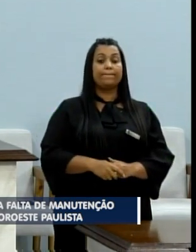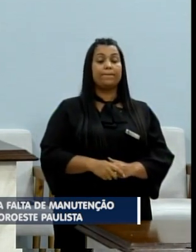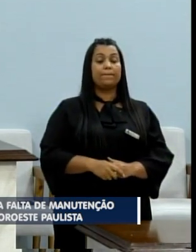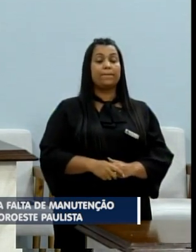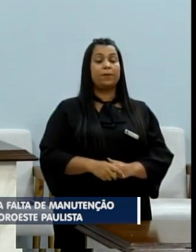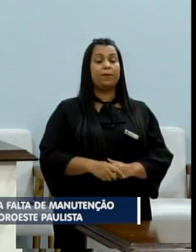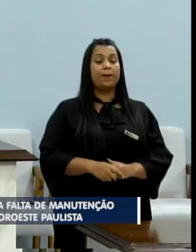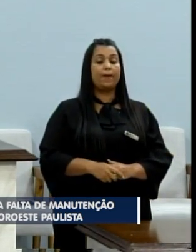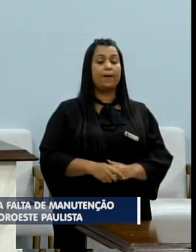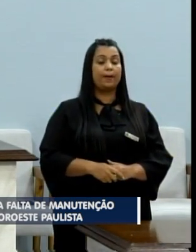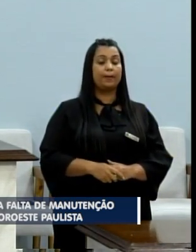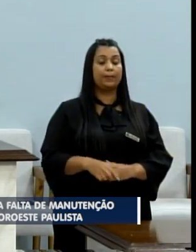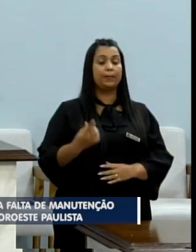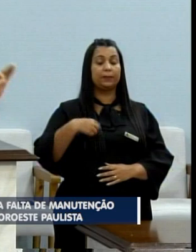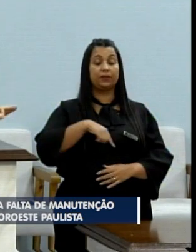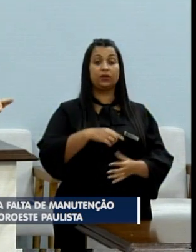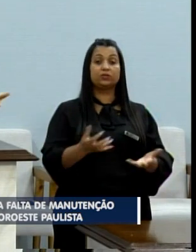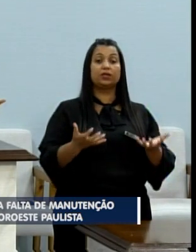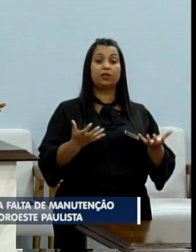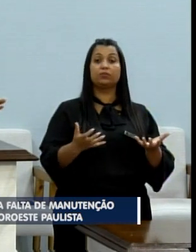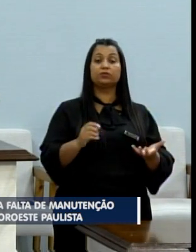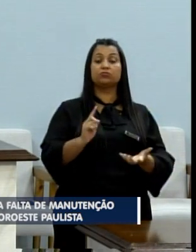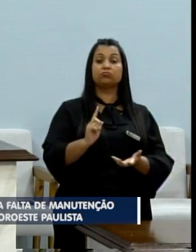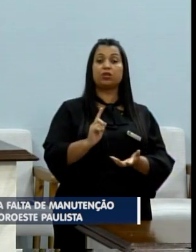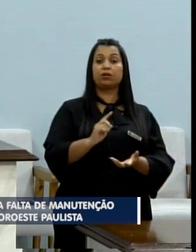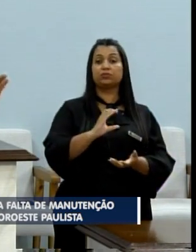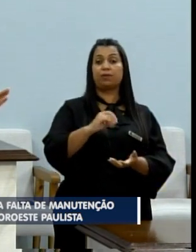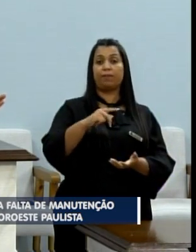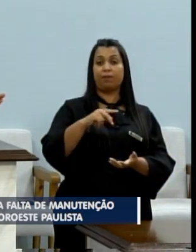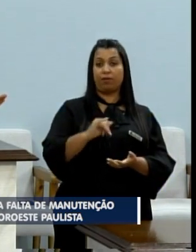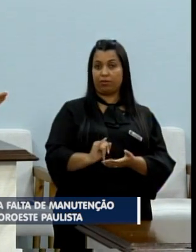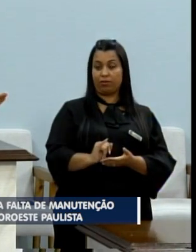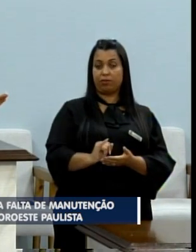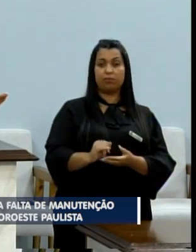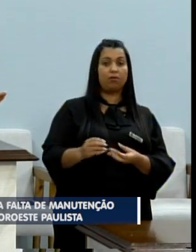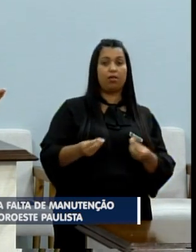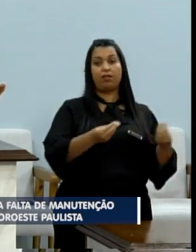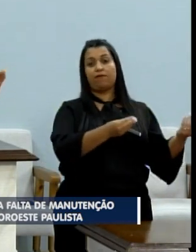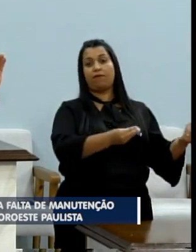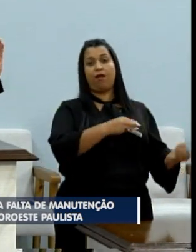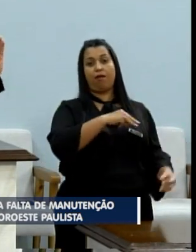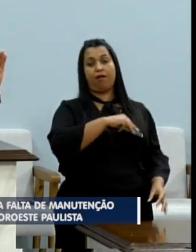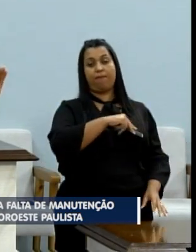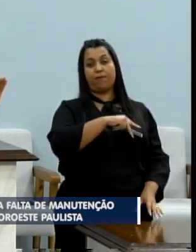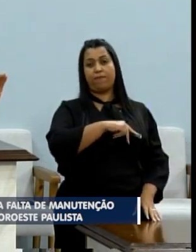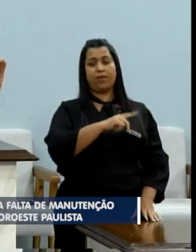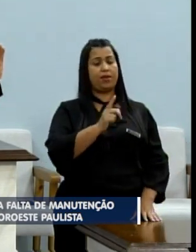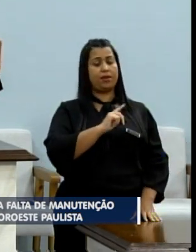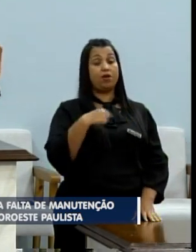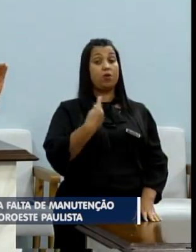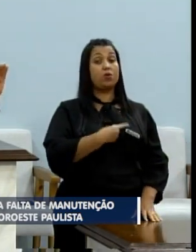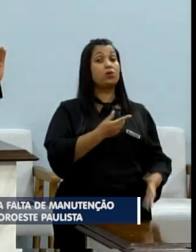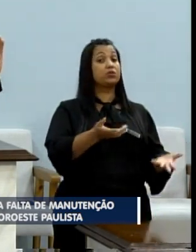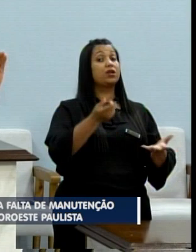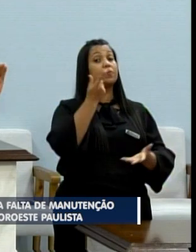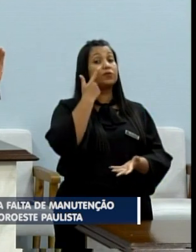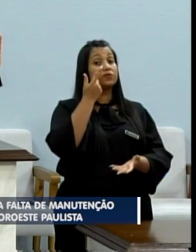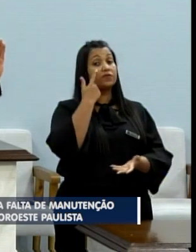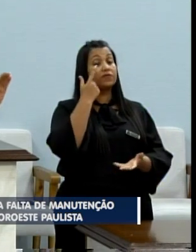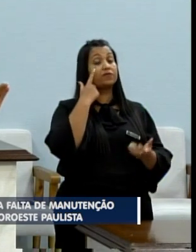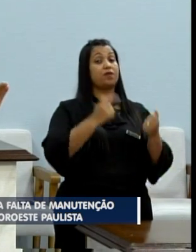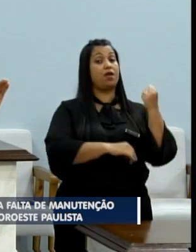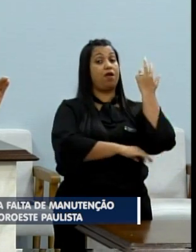queremos, neste caso, não é CPI, não é levar para a promotoria, nós queremos ver a